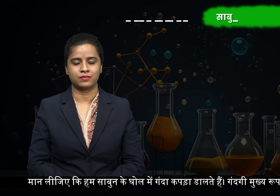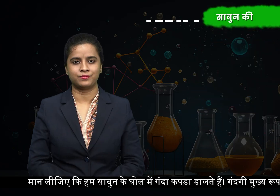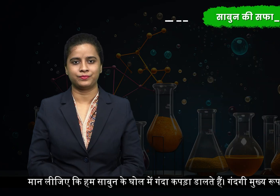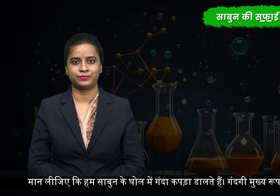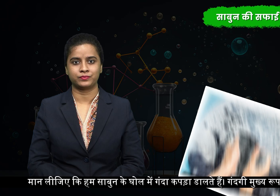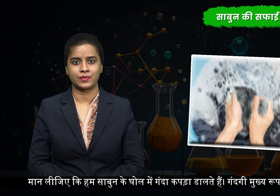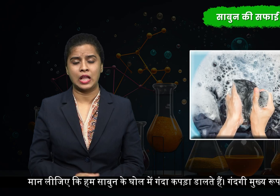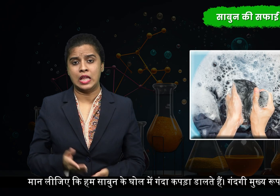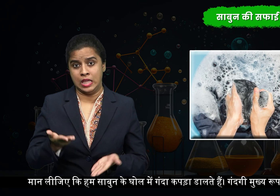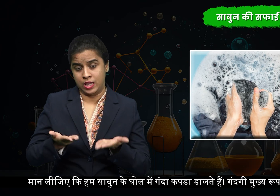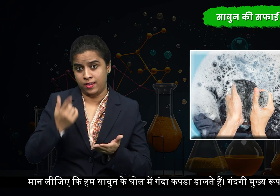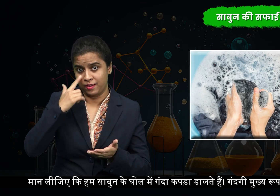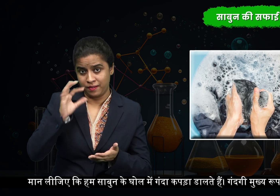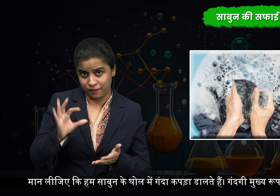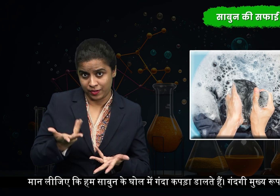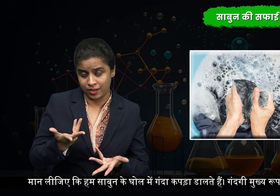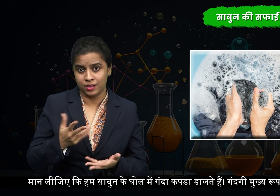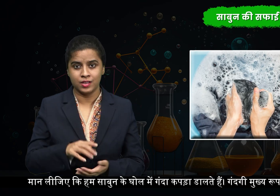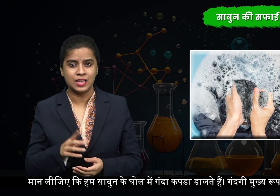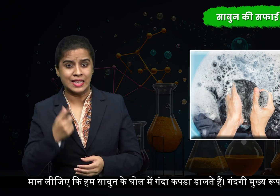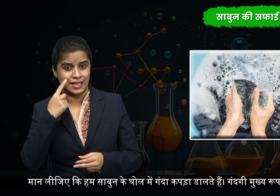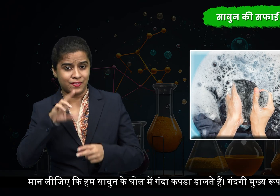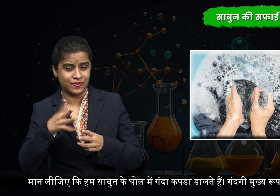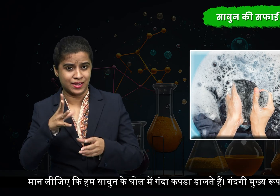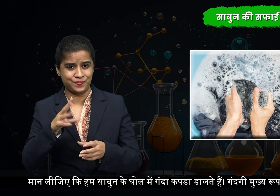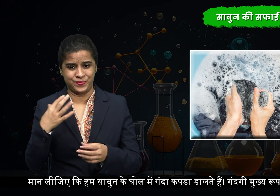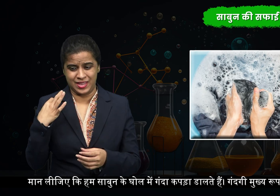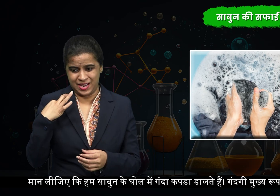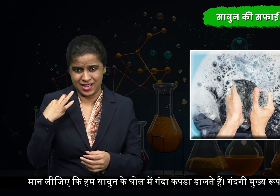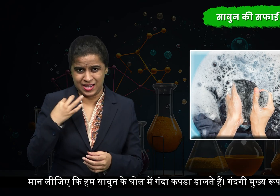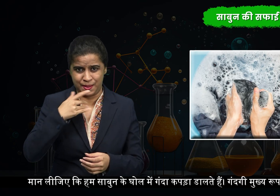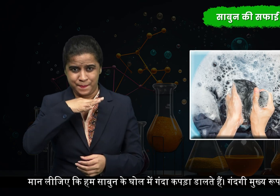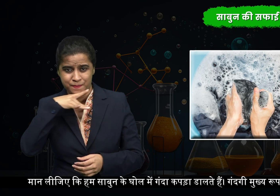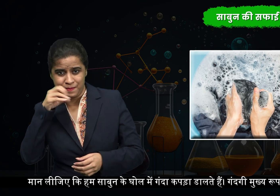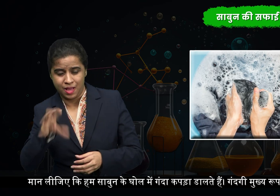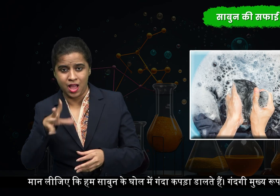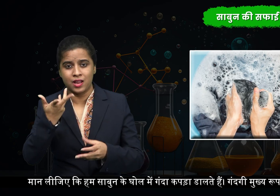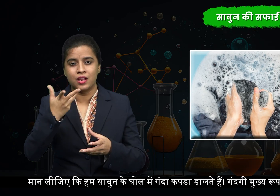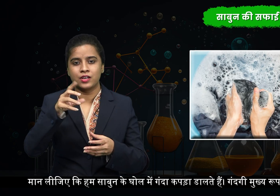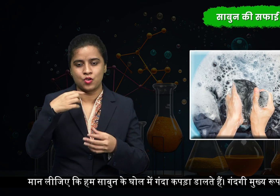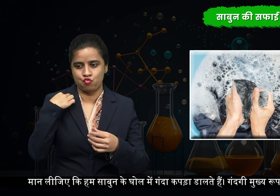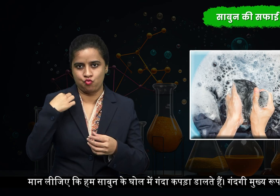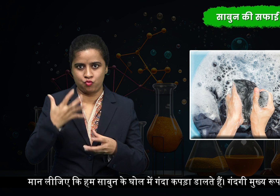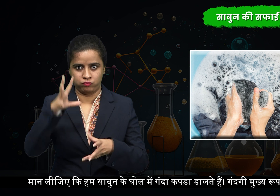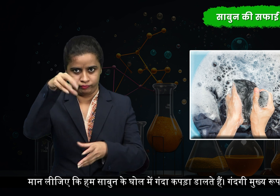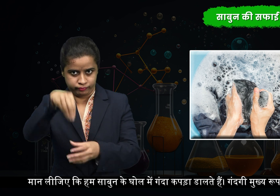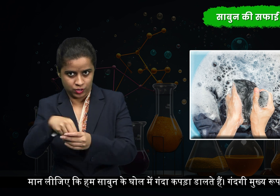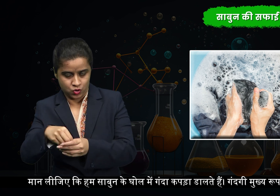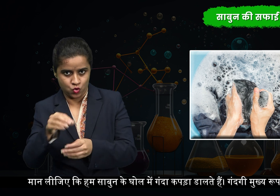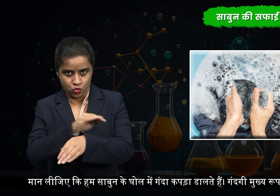मान लीजिए कि हम साबुन के घोल में गंदा कपड़ा डालते हैं। गंदगी मुख्य रूप से चिकना पदार्थ है।